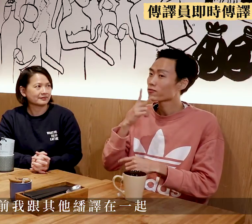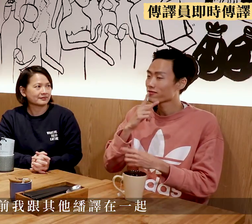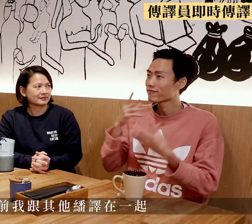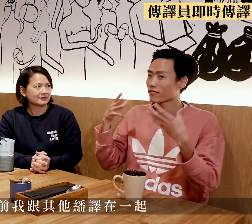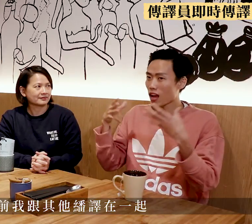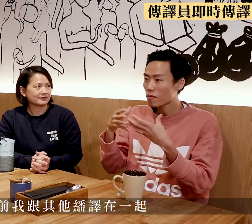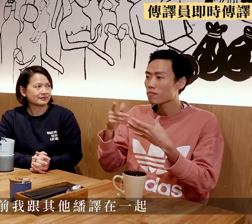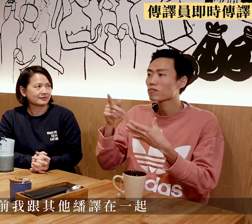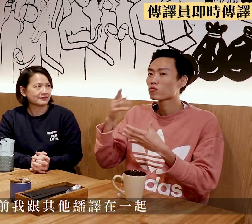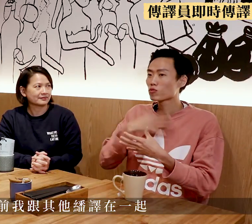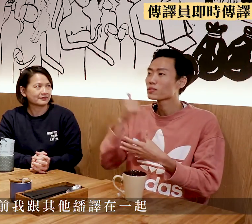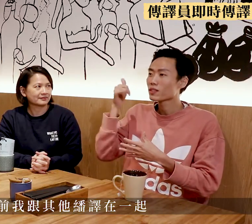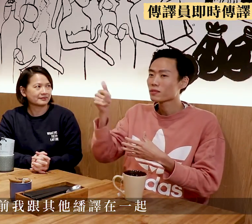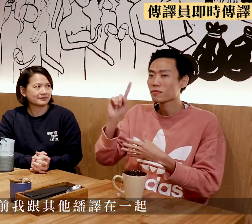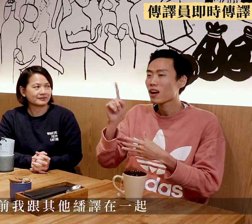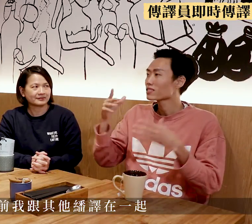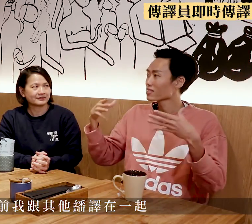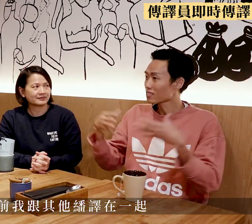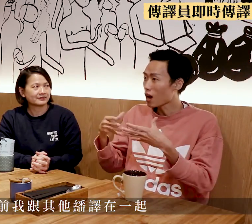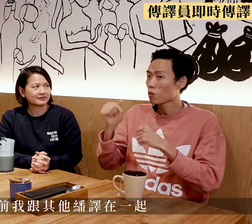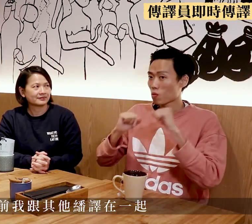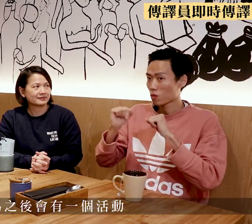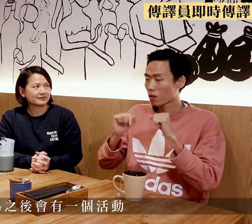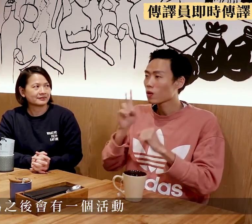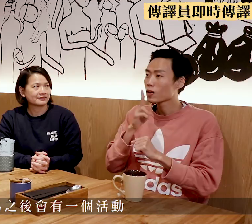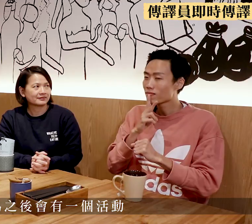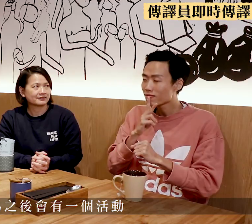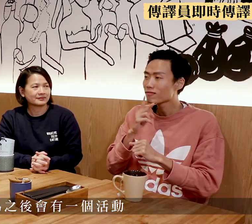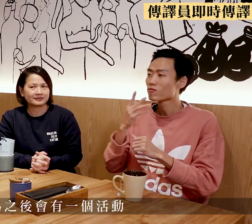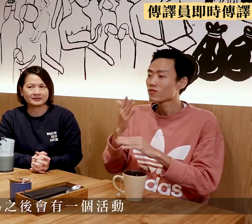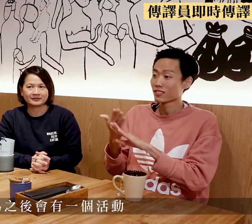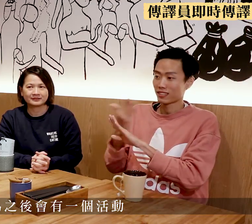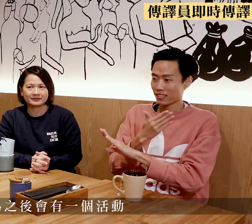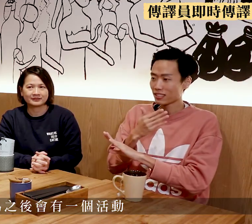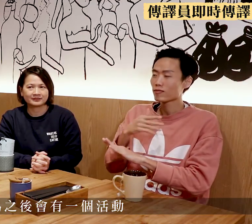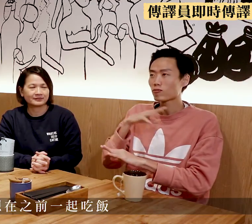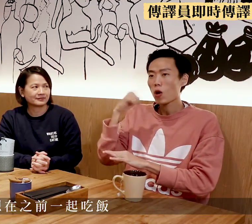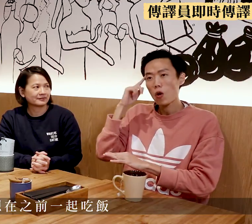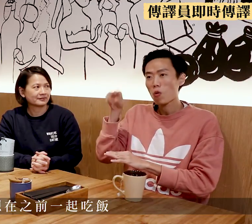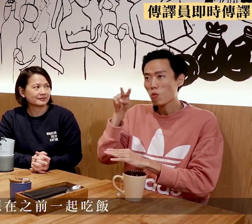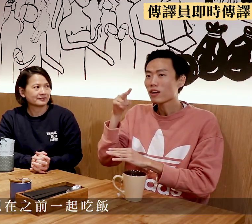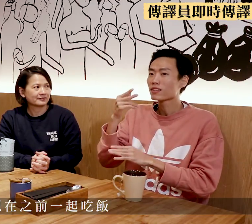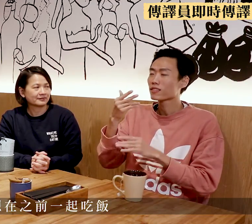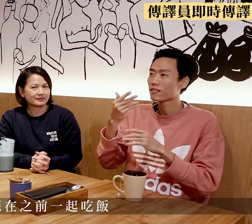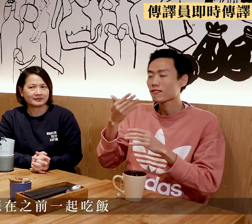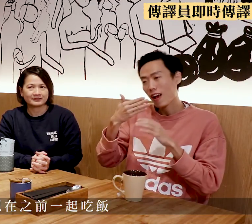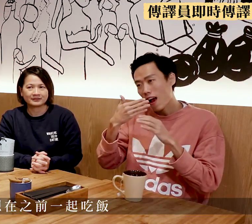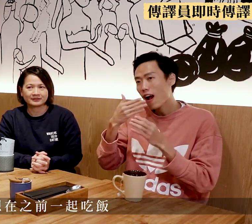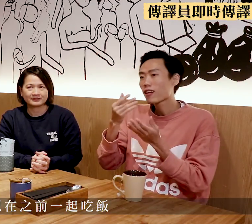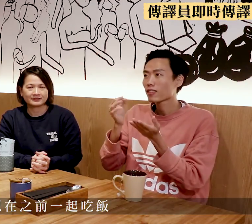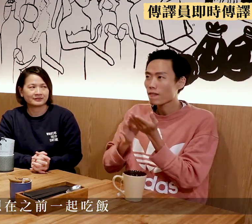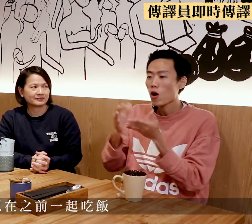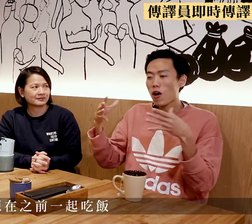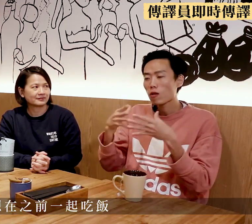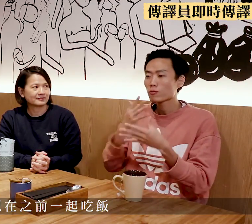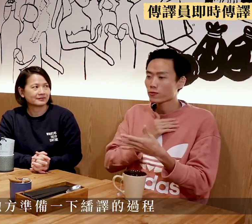其實之前咧，佢就同其他翻譯就一齊啦，因為咧之後會有個活動嘅，咁就想之前就一